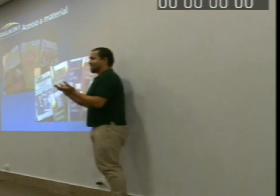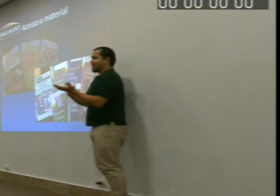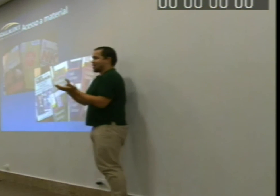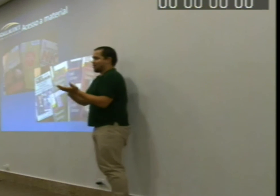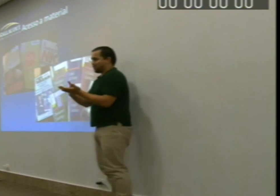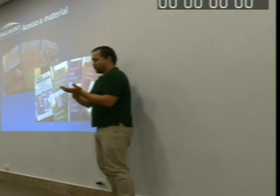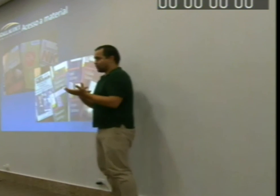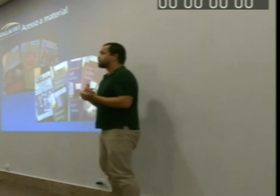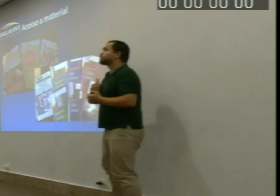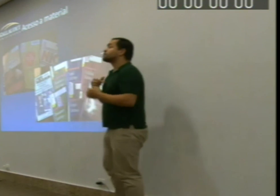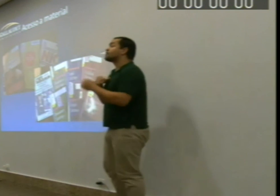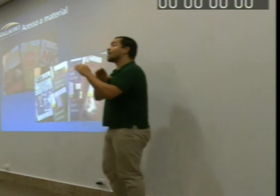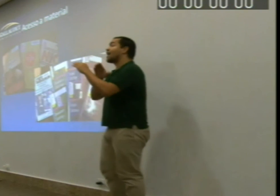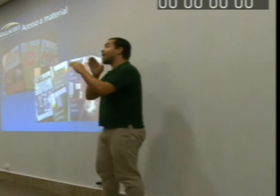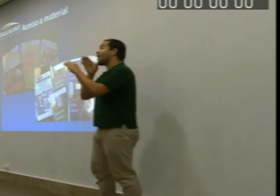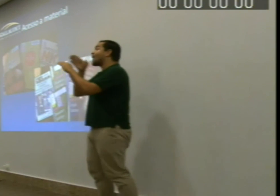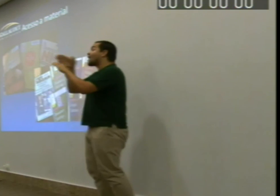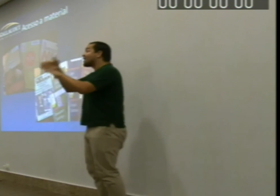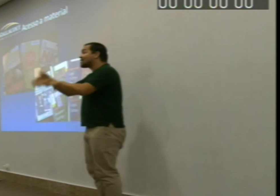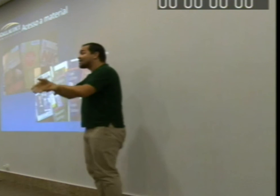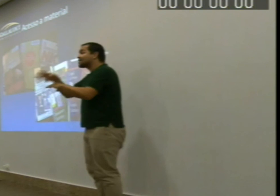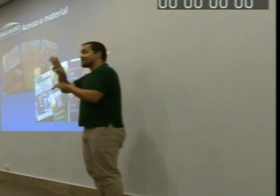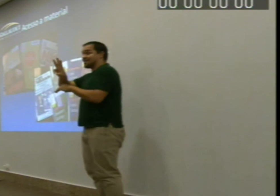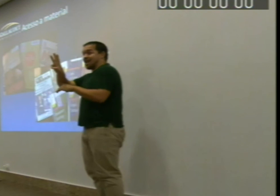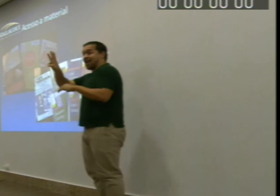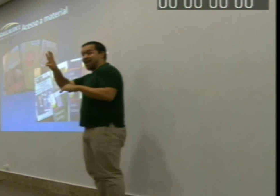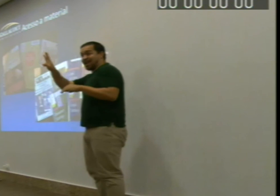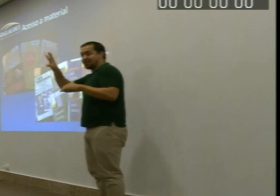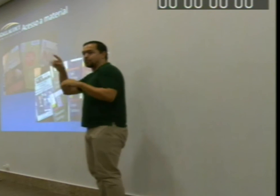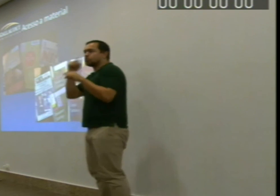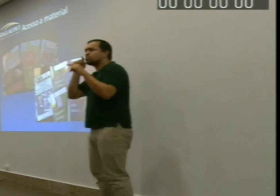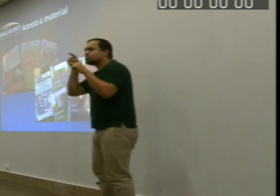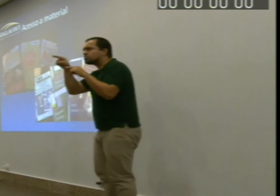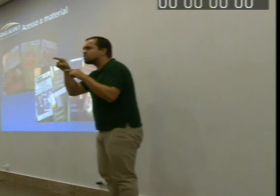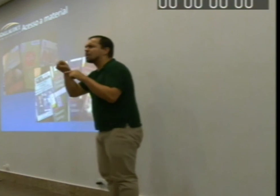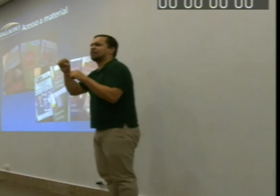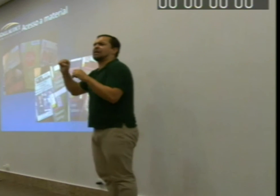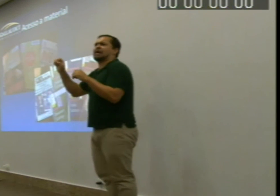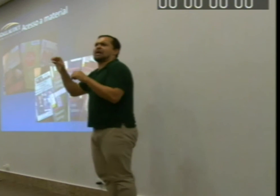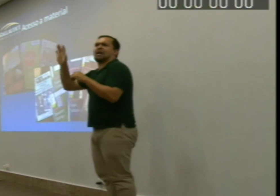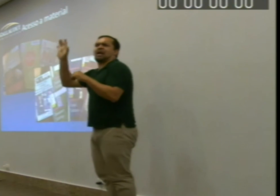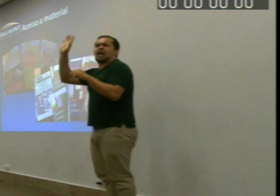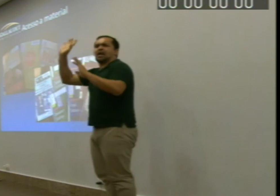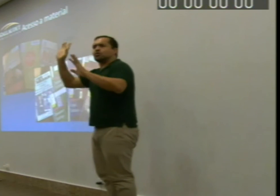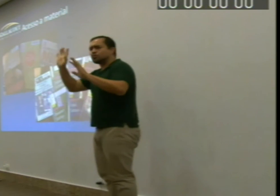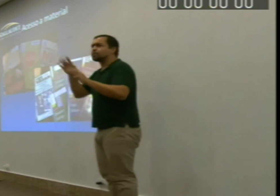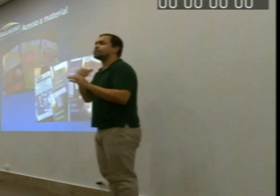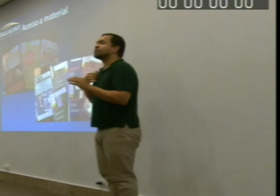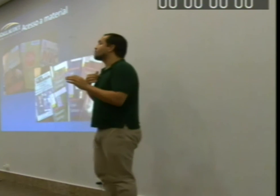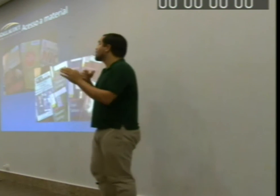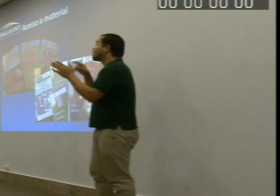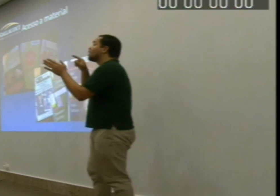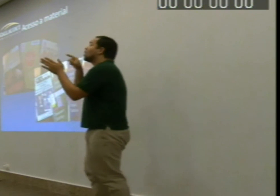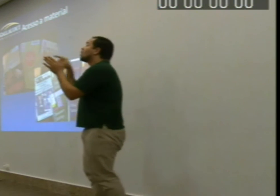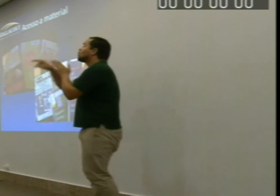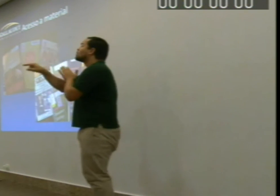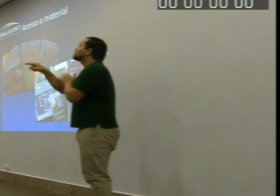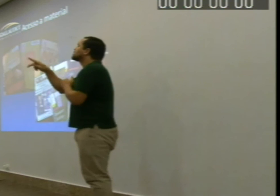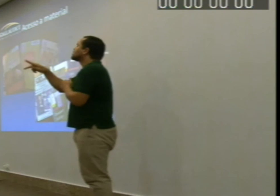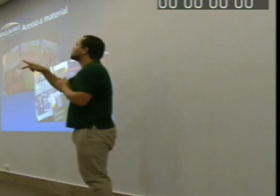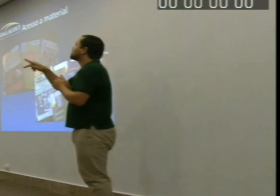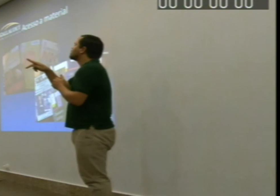materiais são todos Livros mas quando eu entrei na na internet para procurar eles eram muito caros